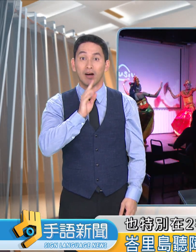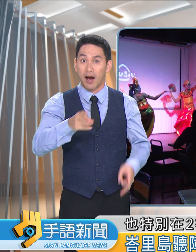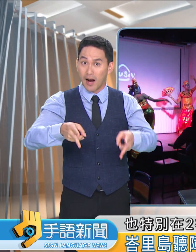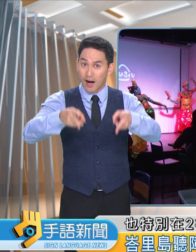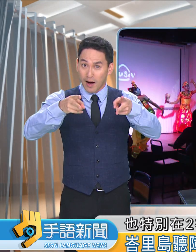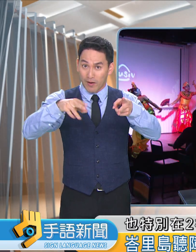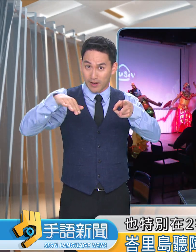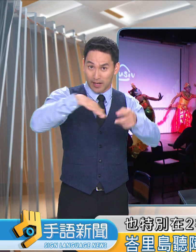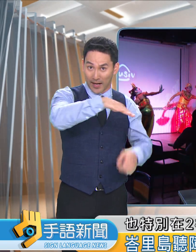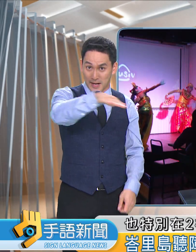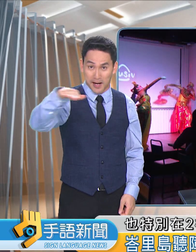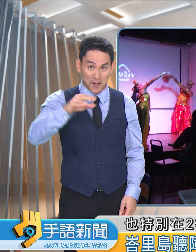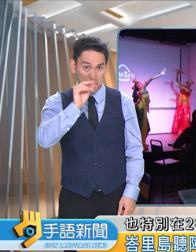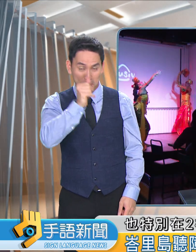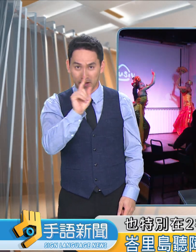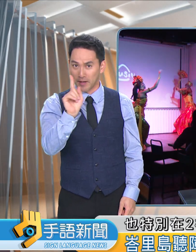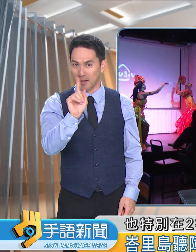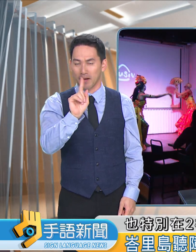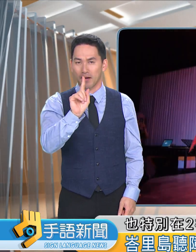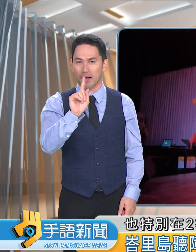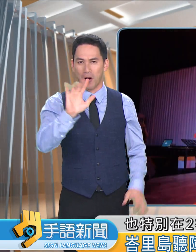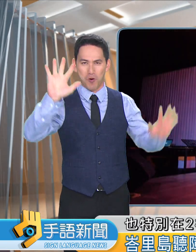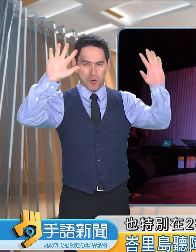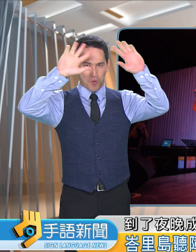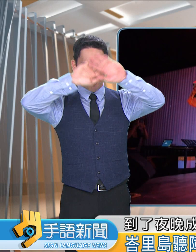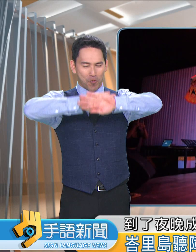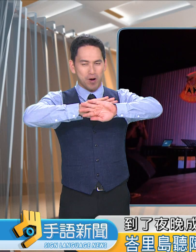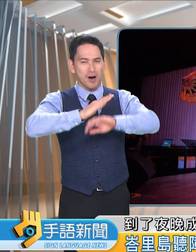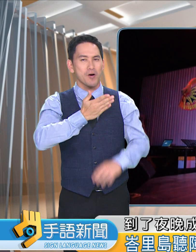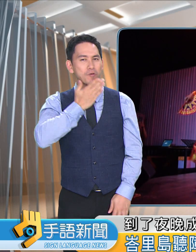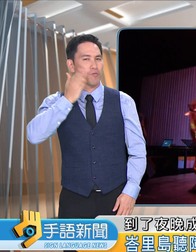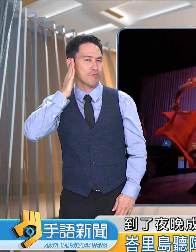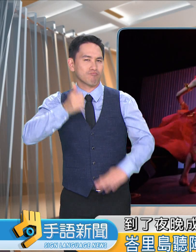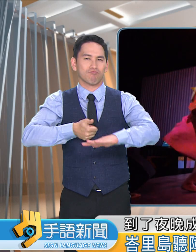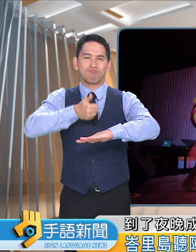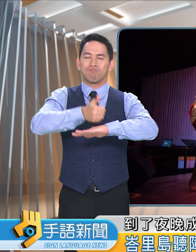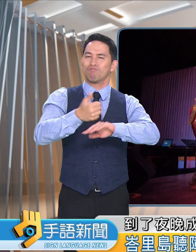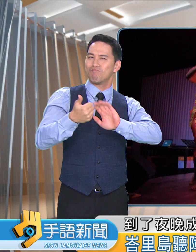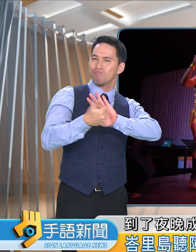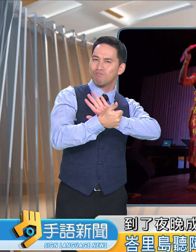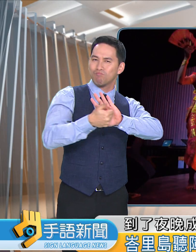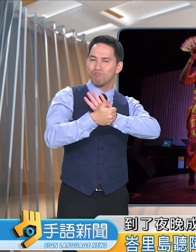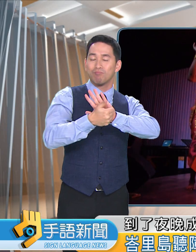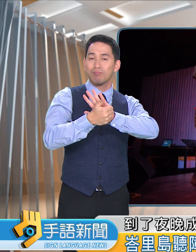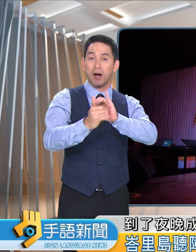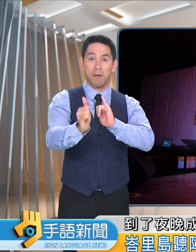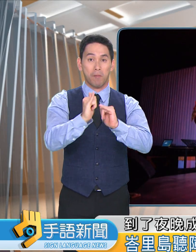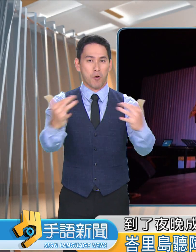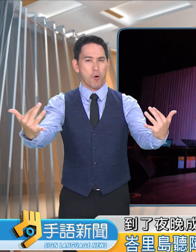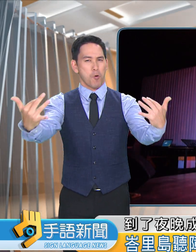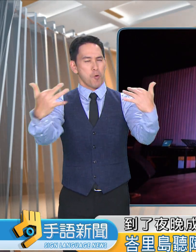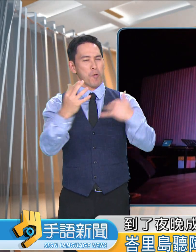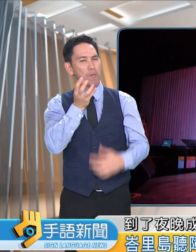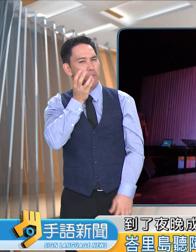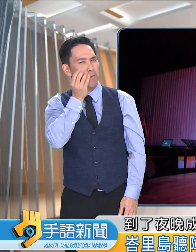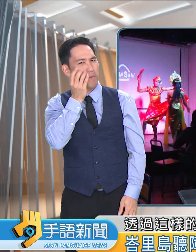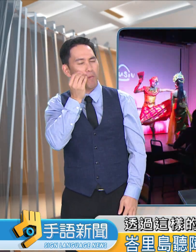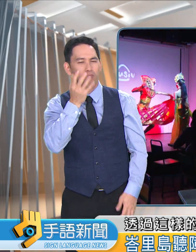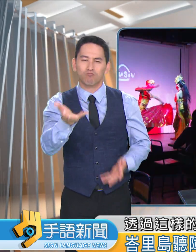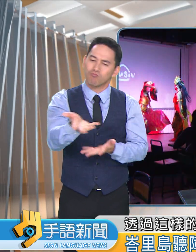有一个开放的场地，到了夜晚成为聋人表演团体的展演舞台，透过这样的方